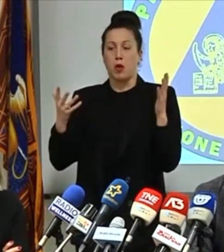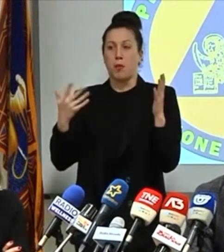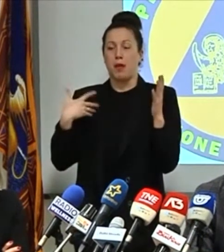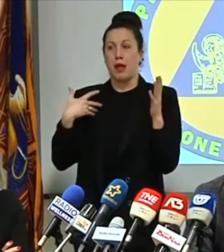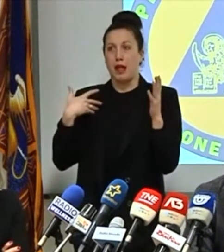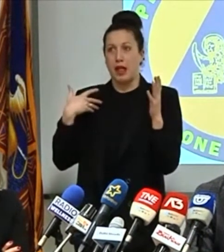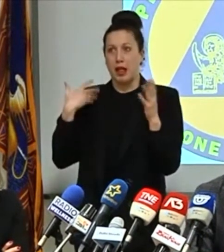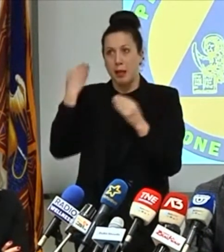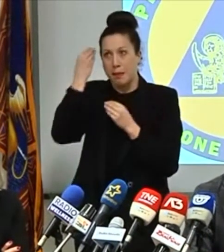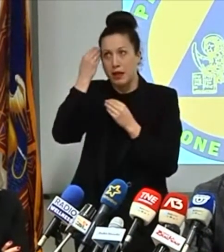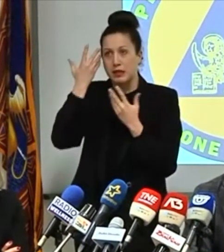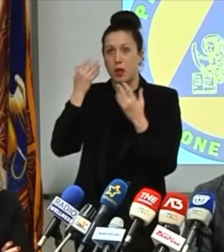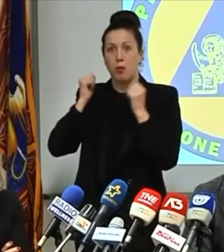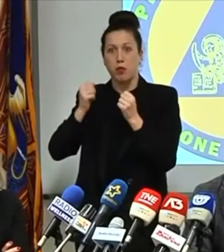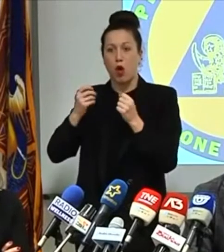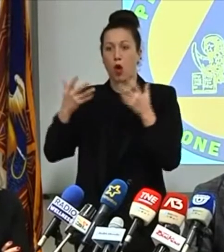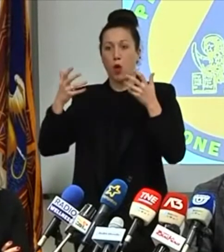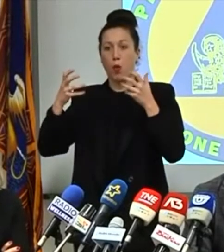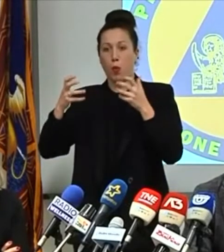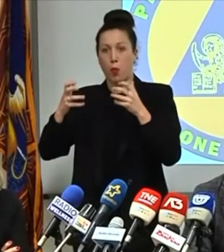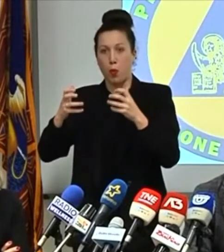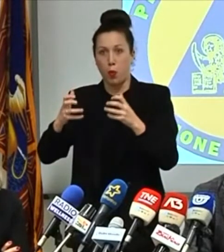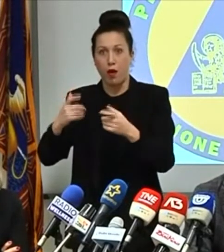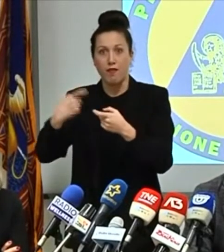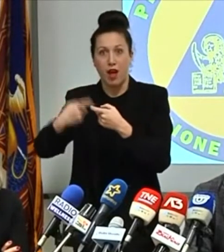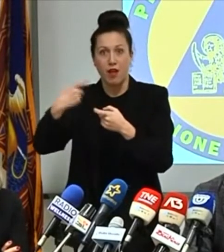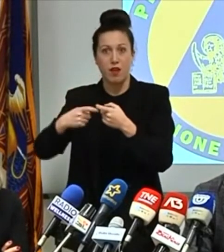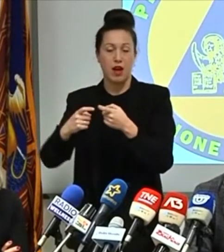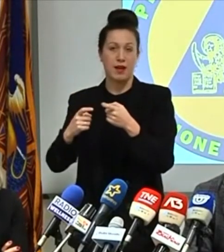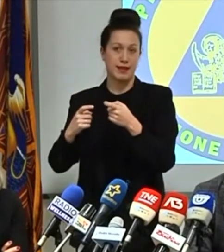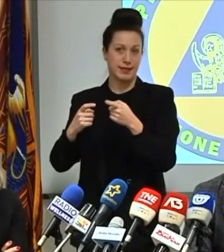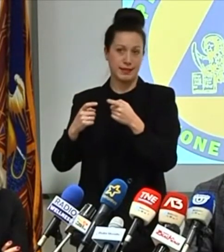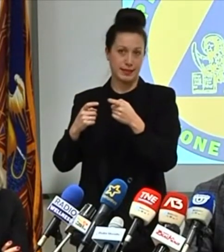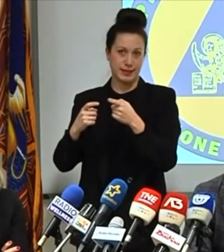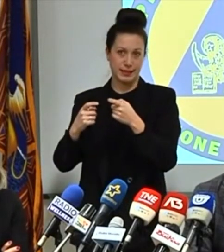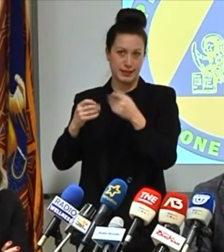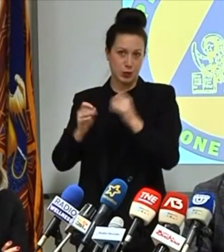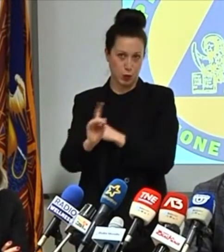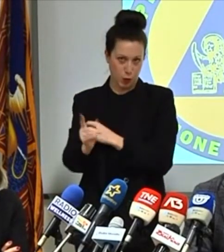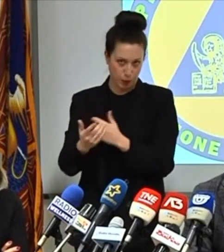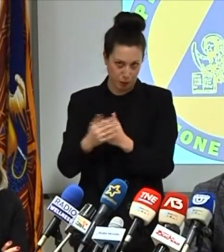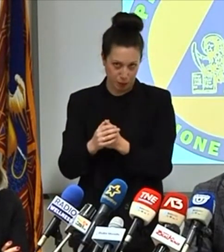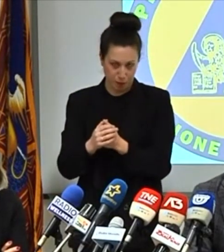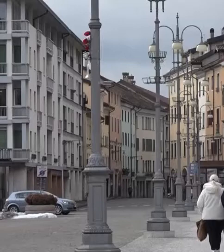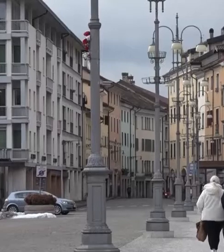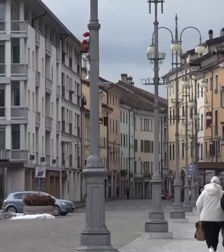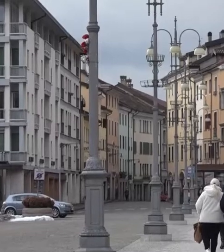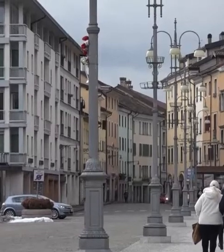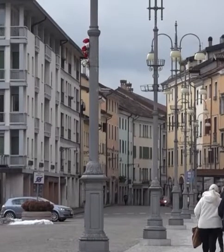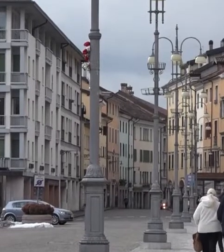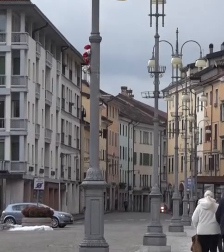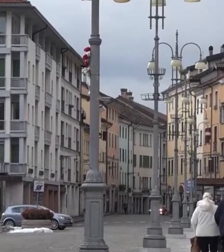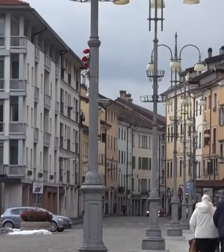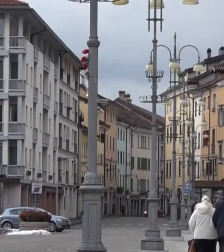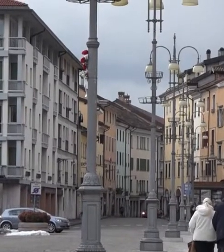soprattutto perché capite che da noi da lunedì siamo entrati in zona gialla curva